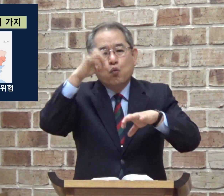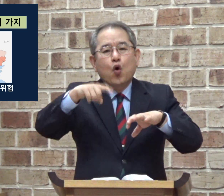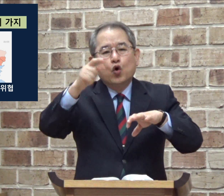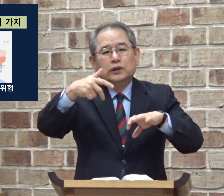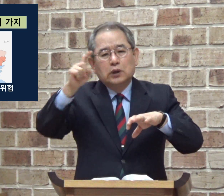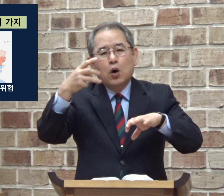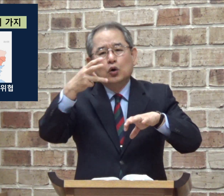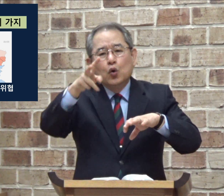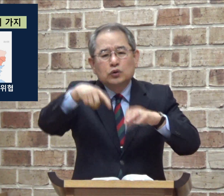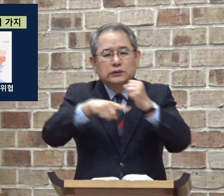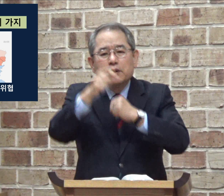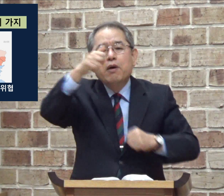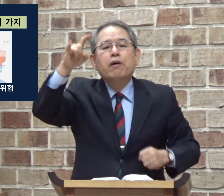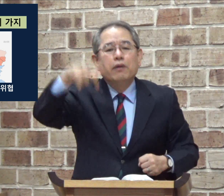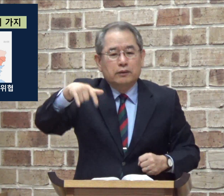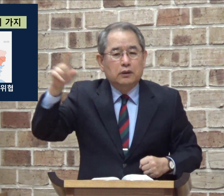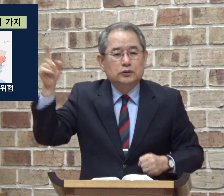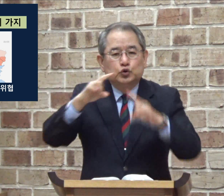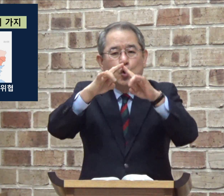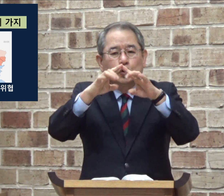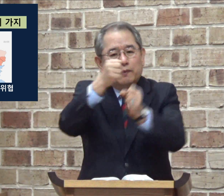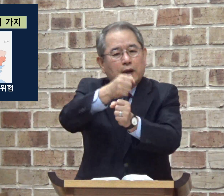원자력 발전소에